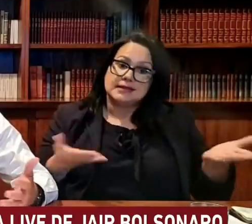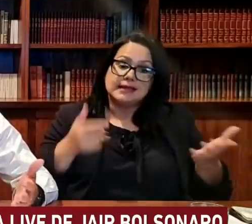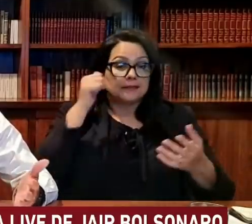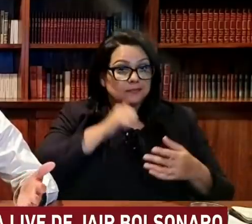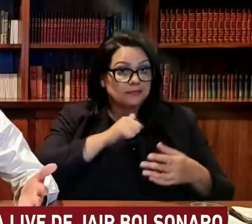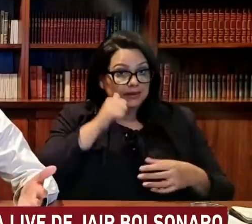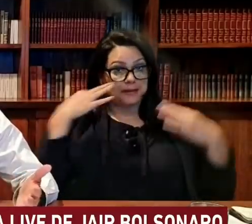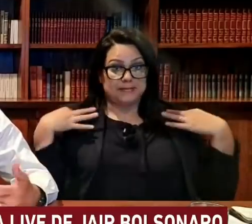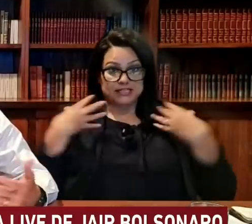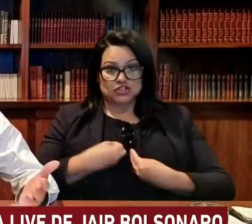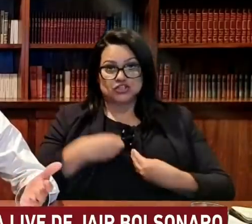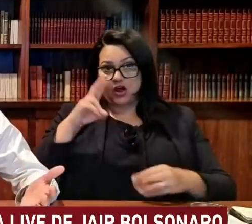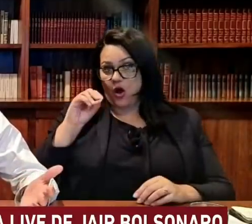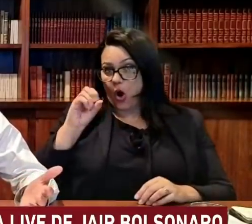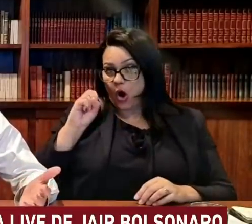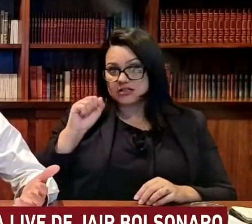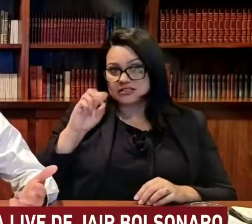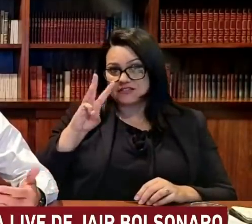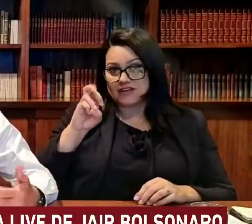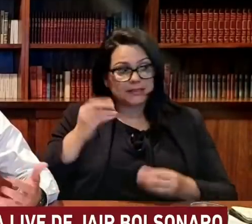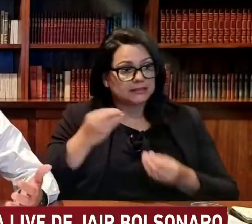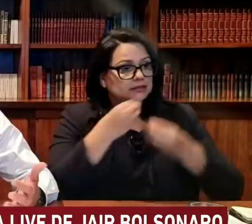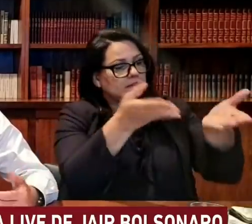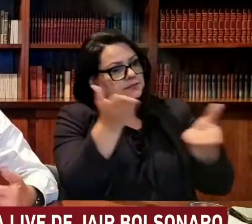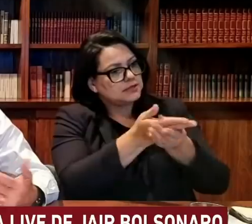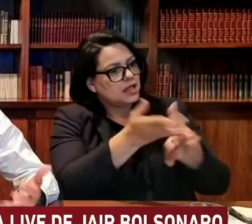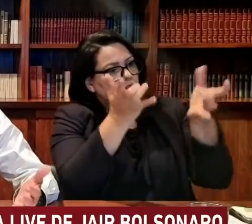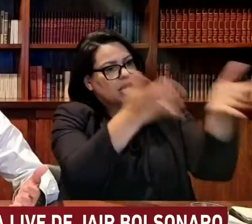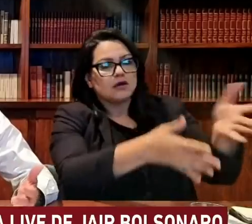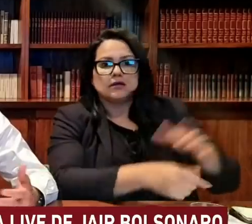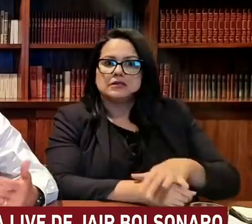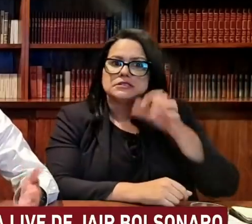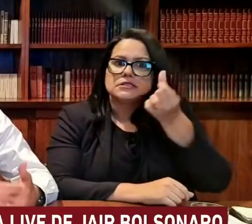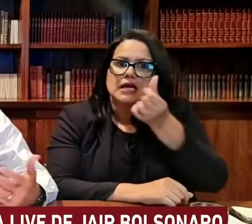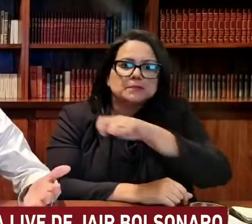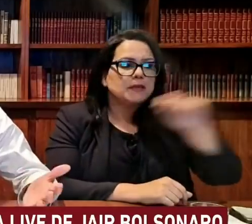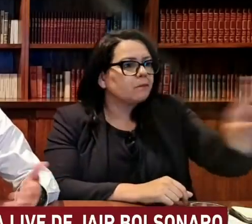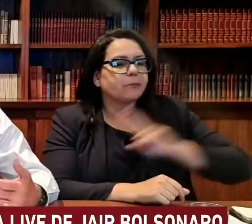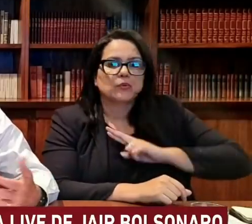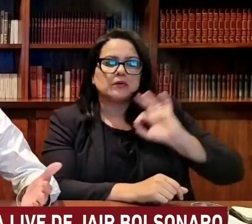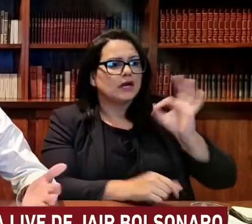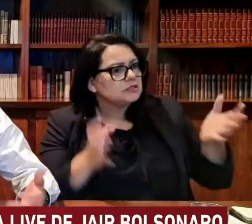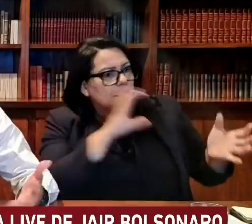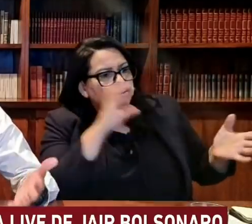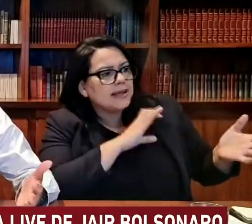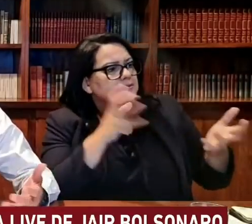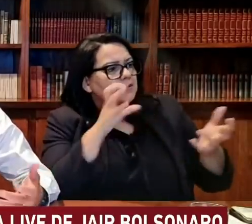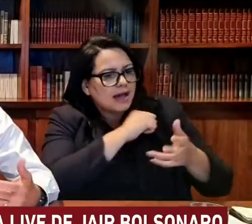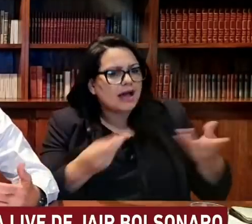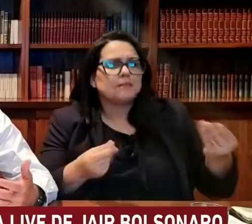está indo para 6 meses e não se movimenta. É triste porque a gente tem pressa para isso aí e, lamentavelmente, o projeto não